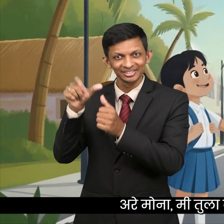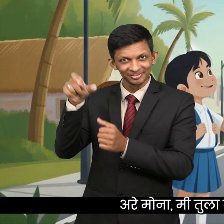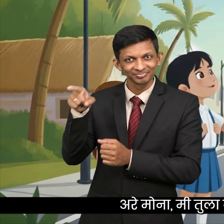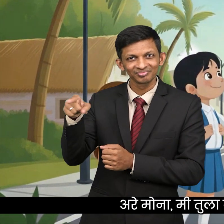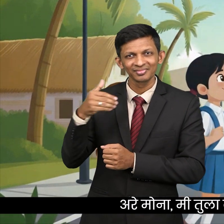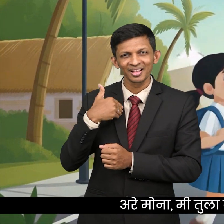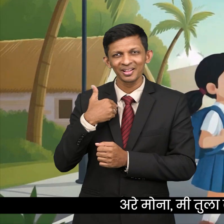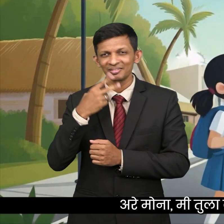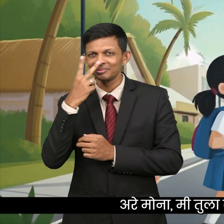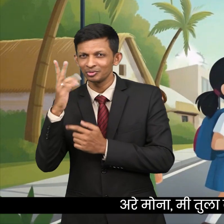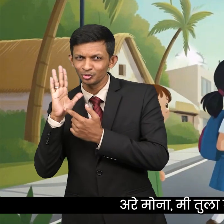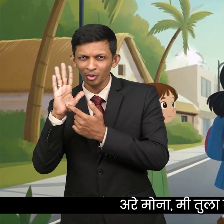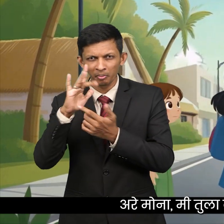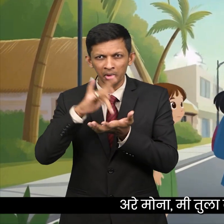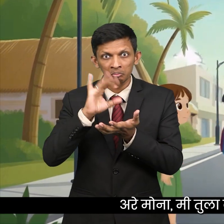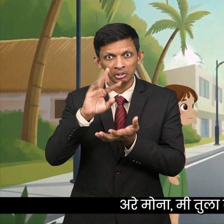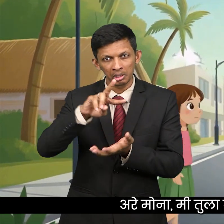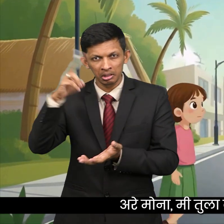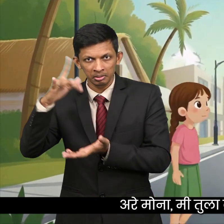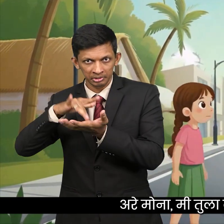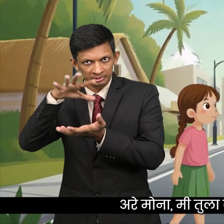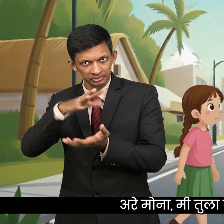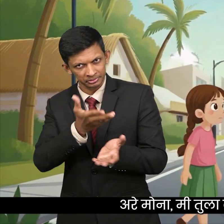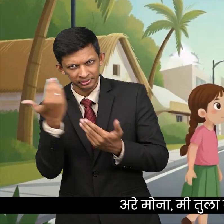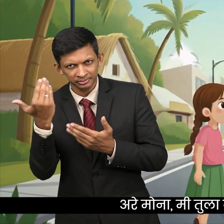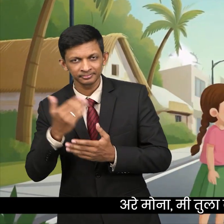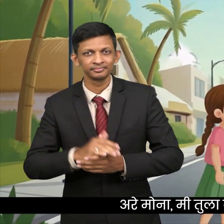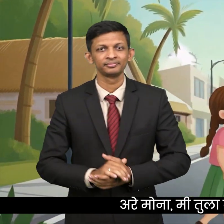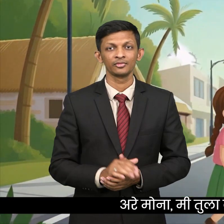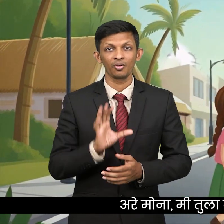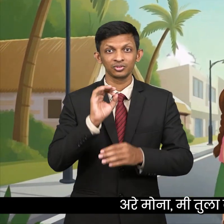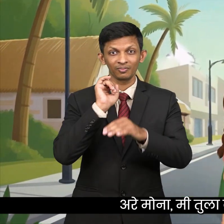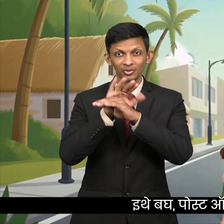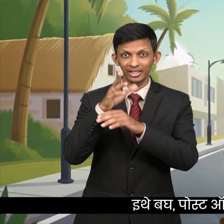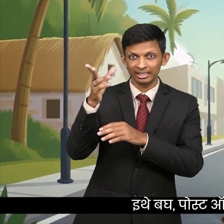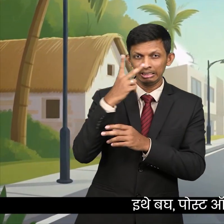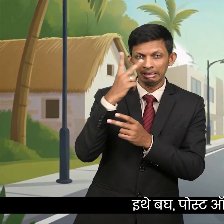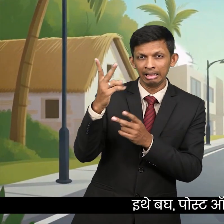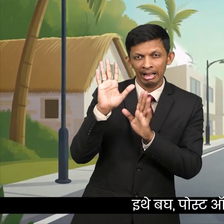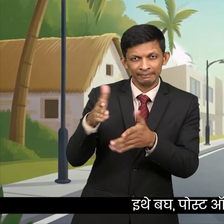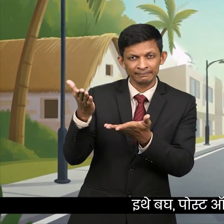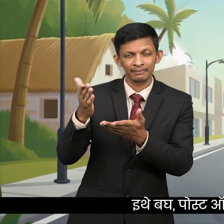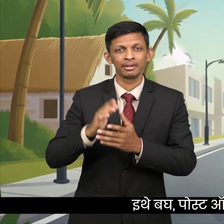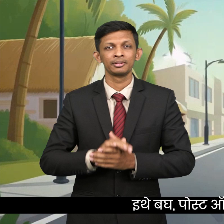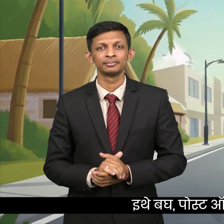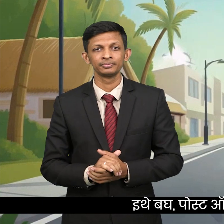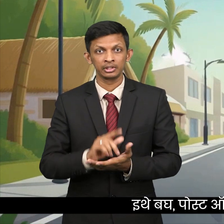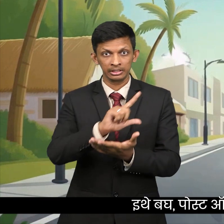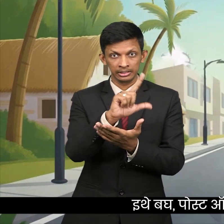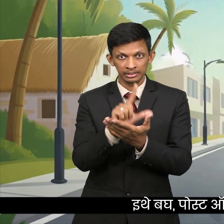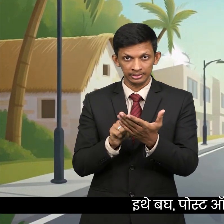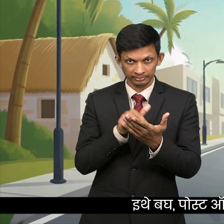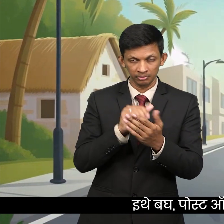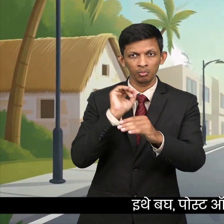अरे मोना, मी तुला काही ठिकाणांची ओळख करून देते. इथे बघ, पोस्ट